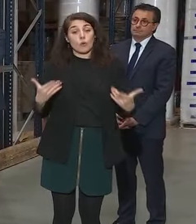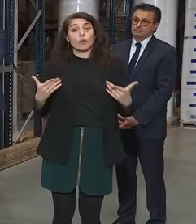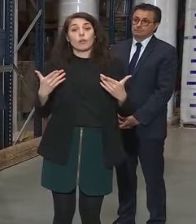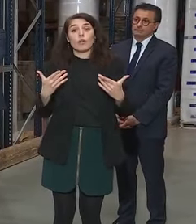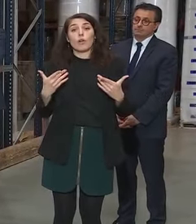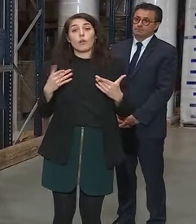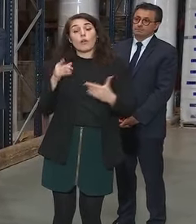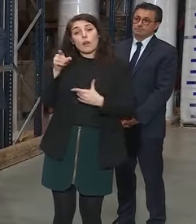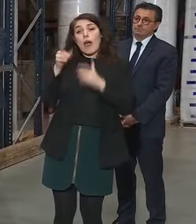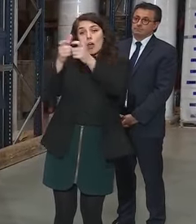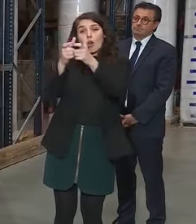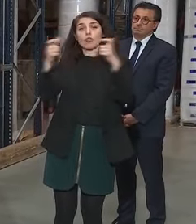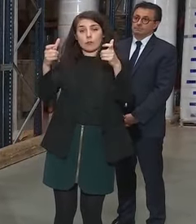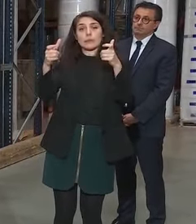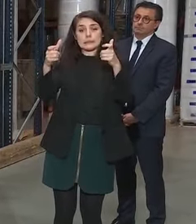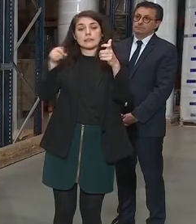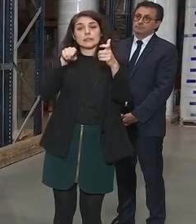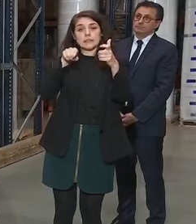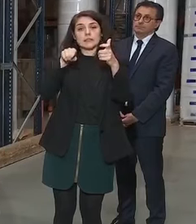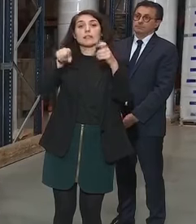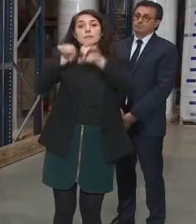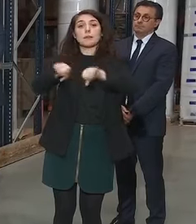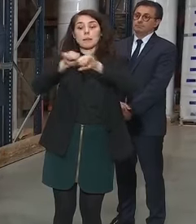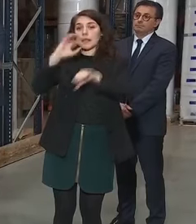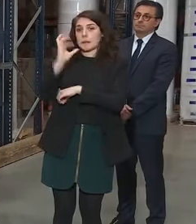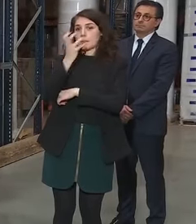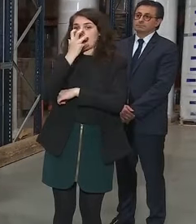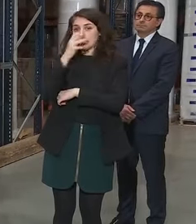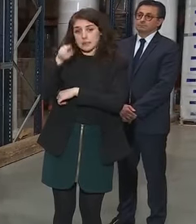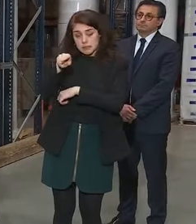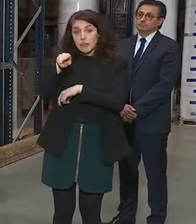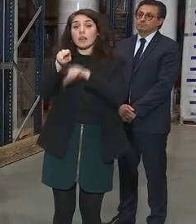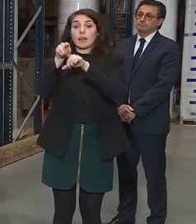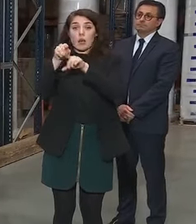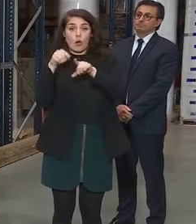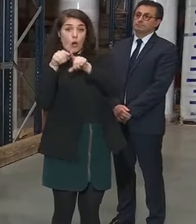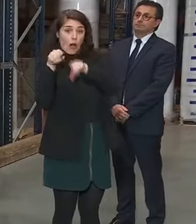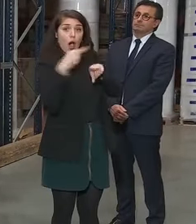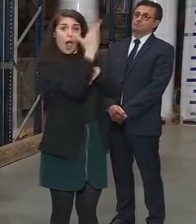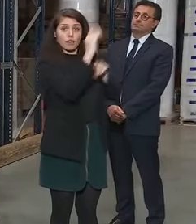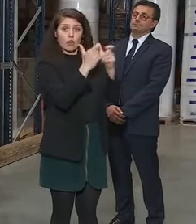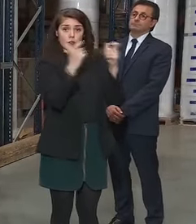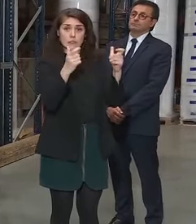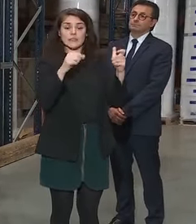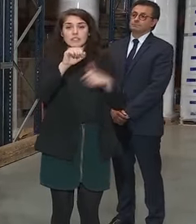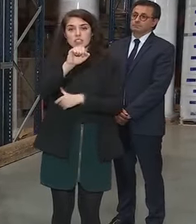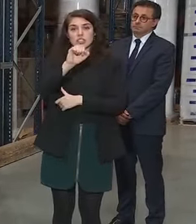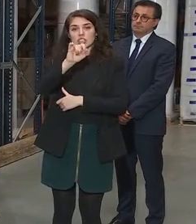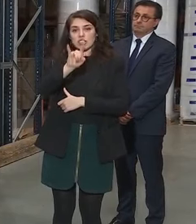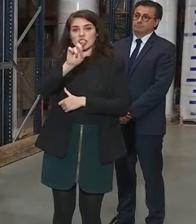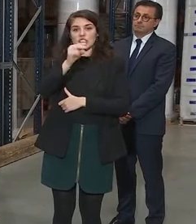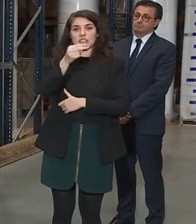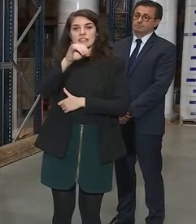autour d'Air Liquide, un consortium industriel français vient de se constituer qui réunit Air Liquide, Schneider Electric, Valeo et